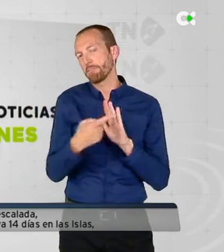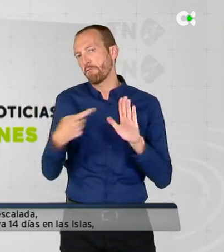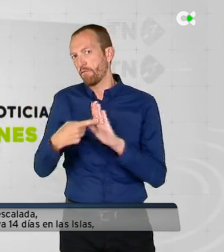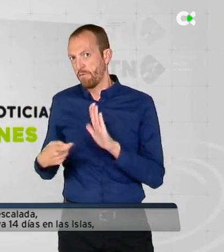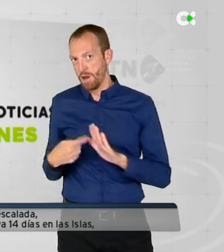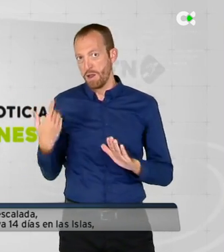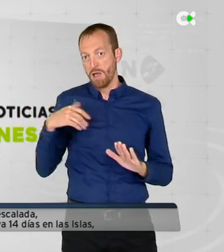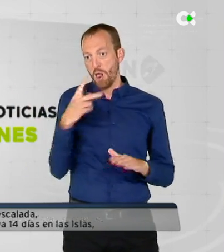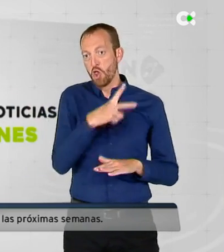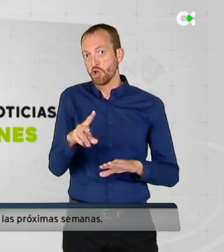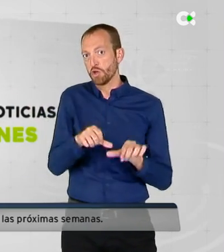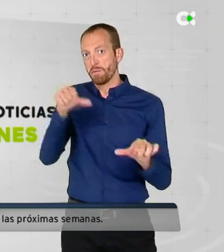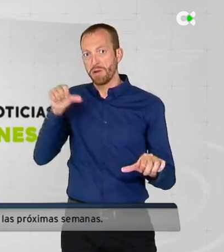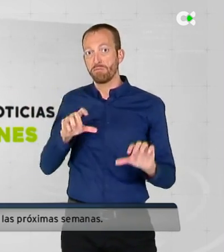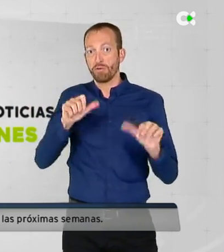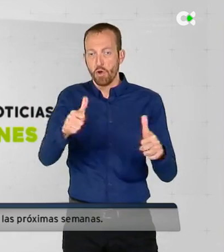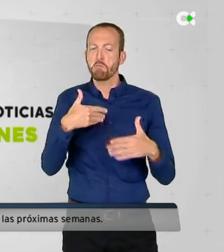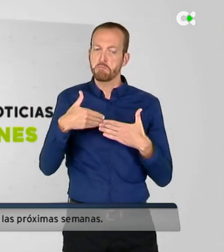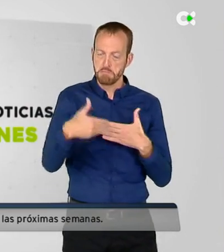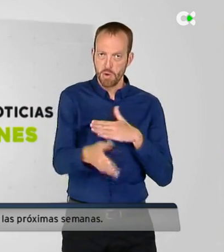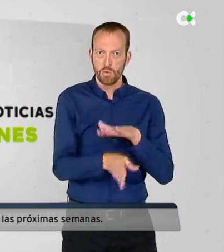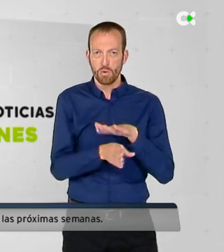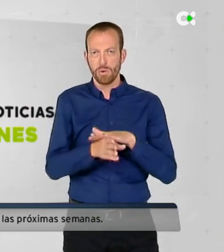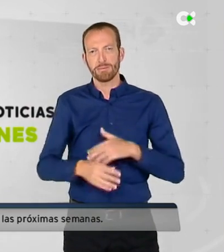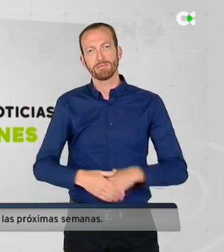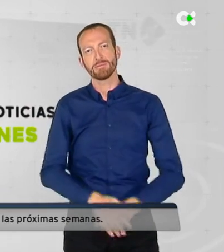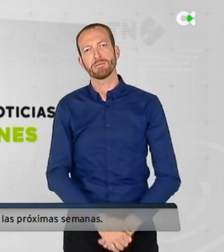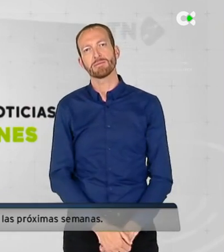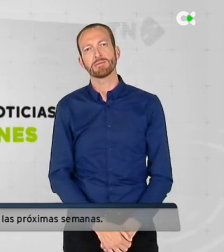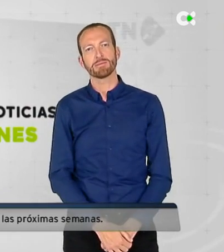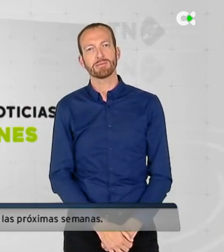ya 14 días en las islas podría completarse en las próximas semanas.